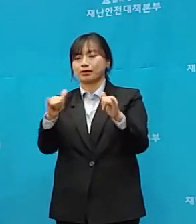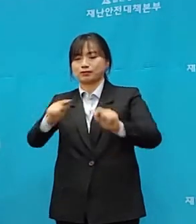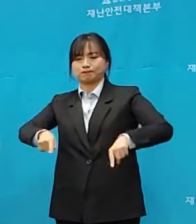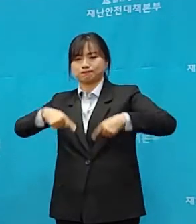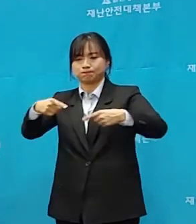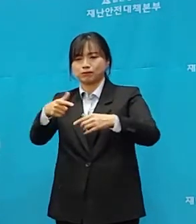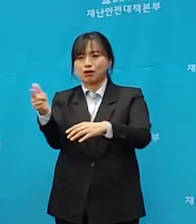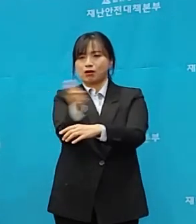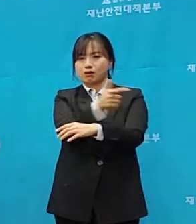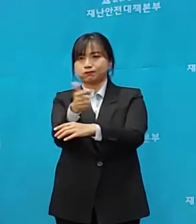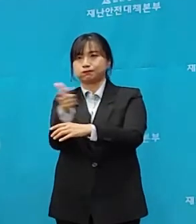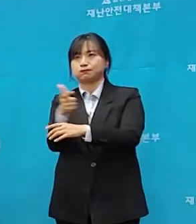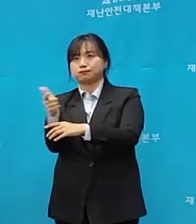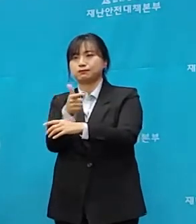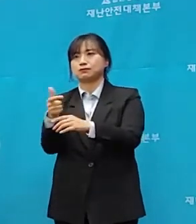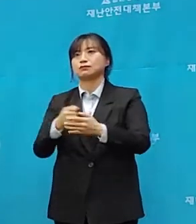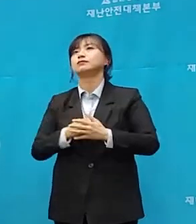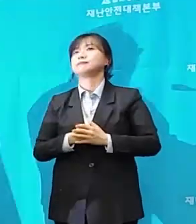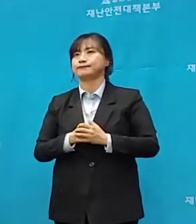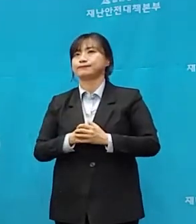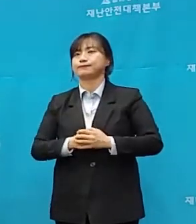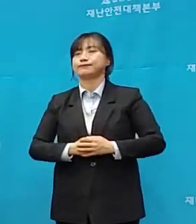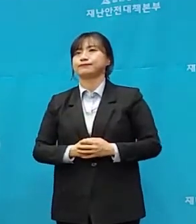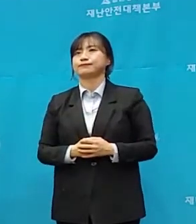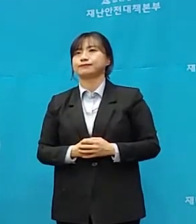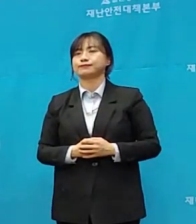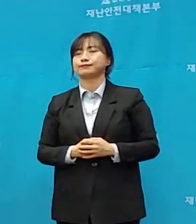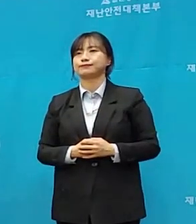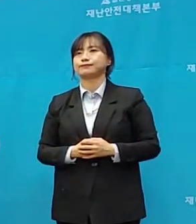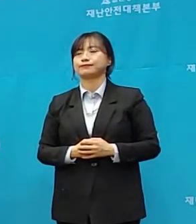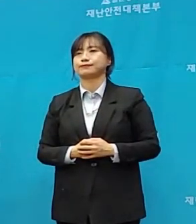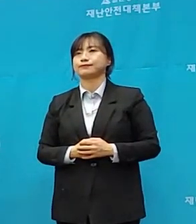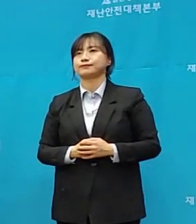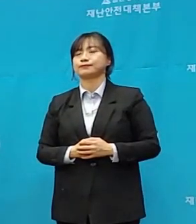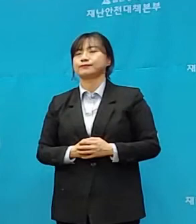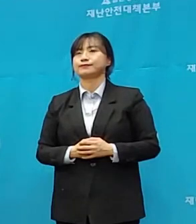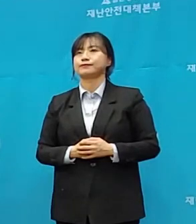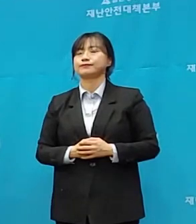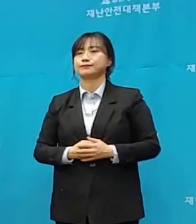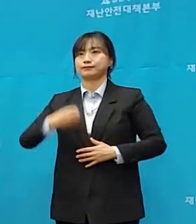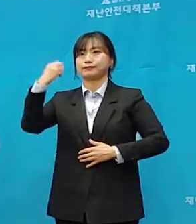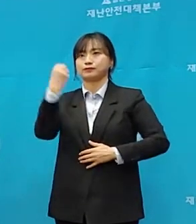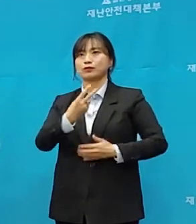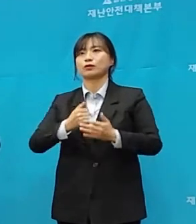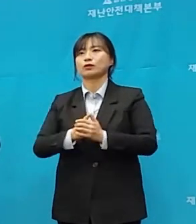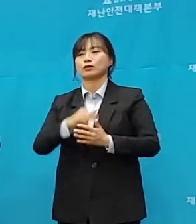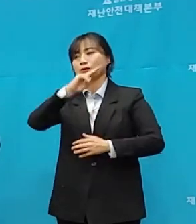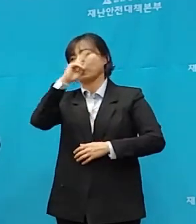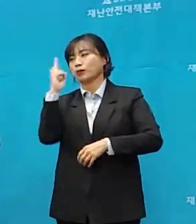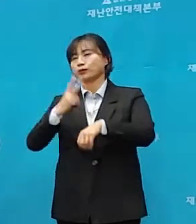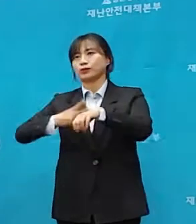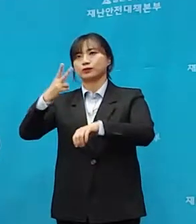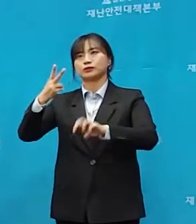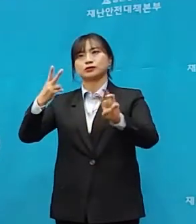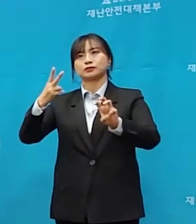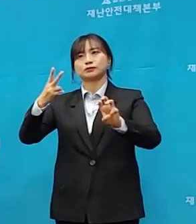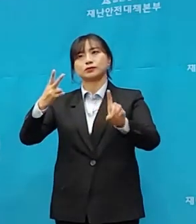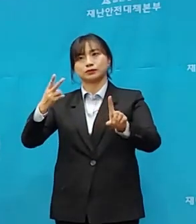4,870명을 산불 진화 현장에 즉시 투입했습니다. 또한 오후 2시